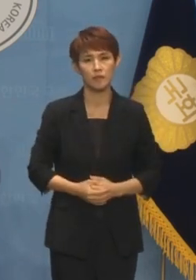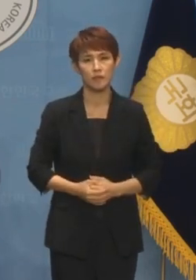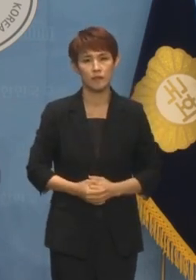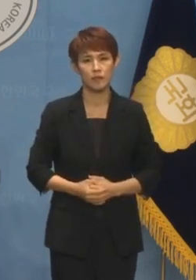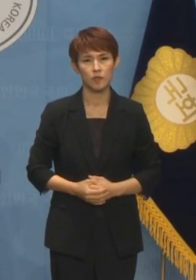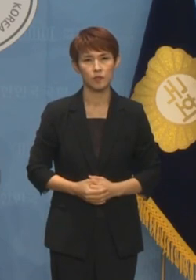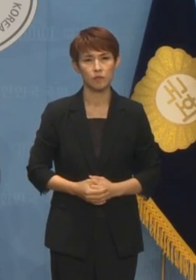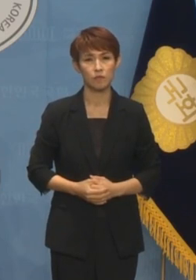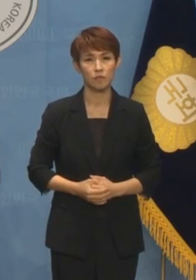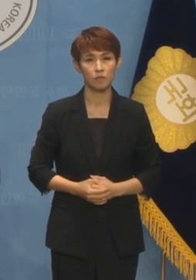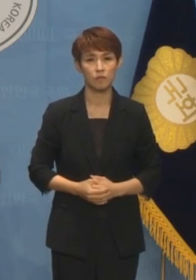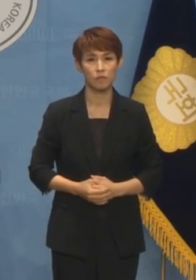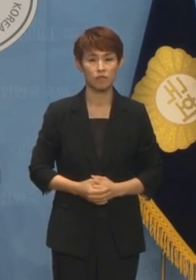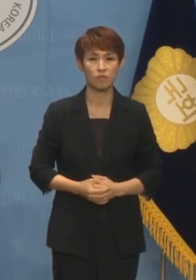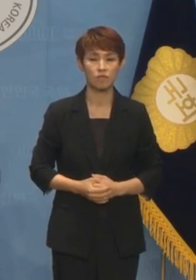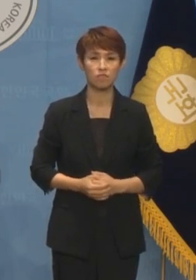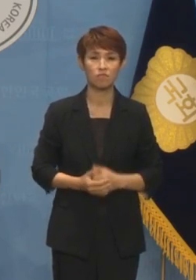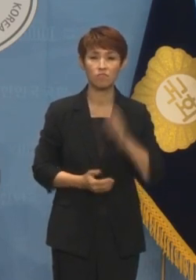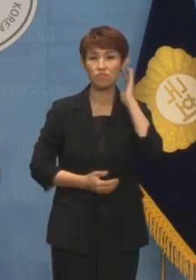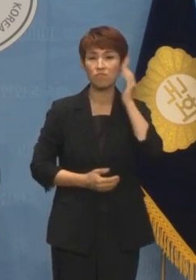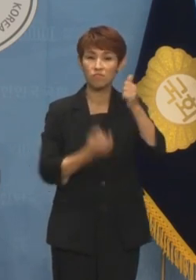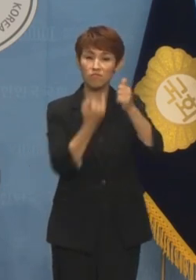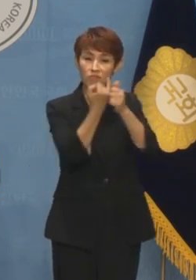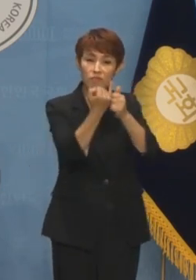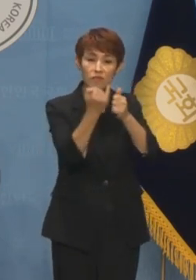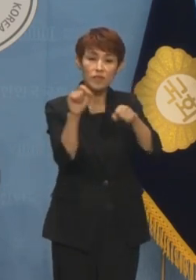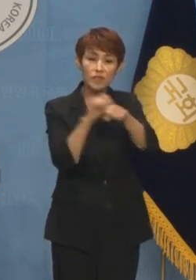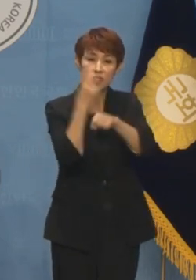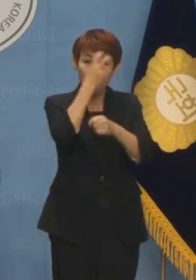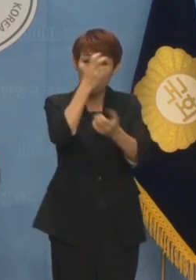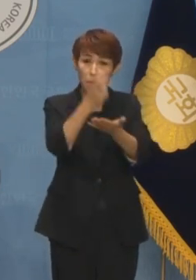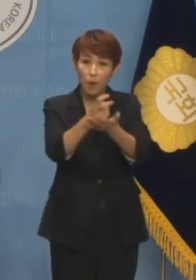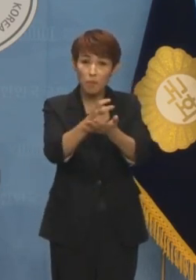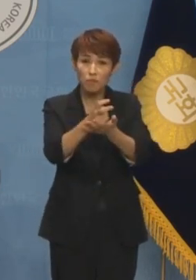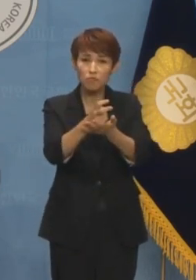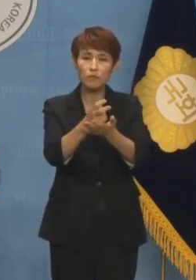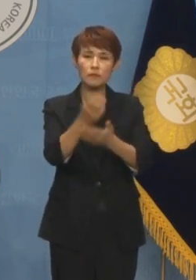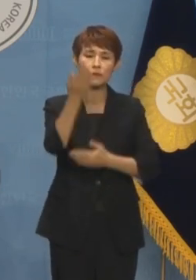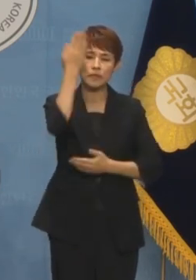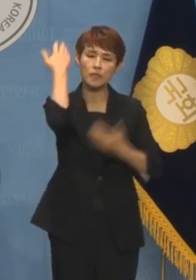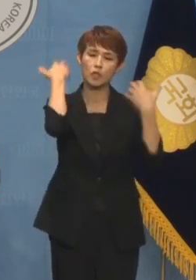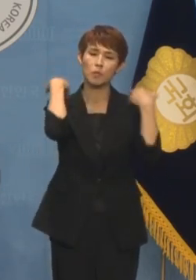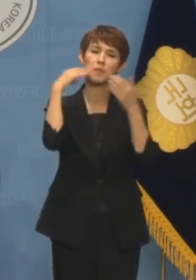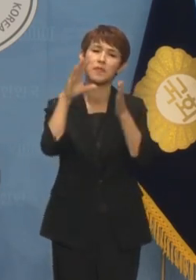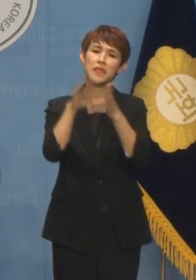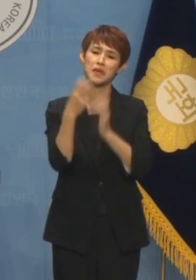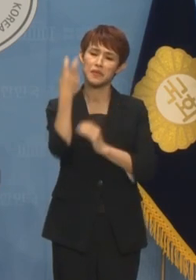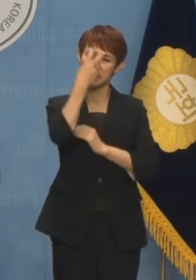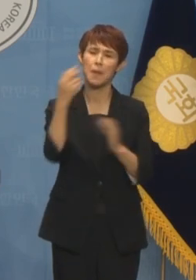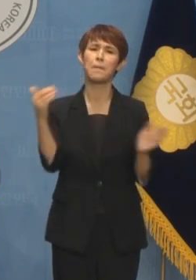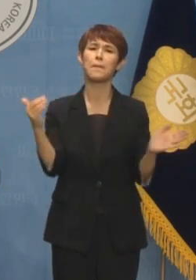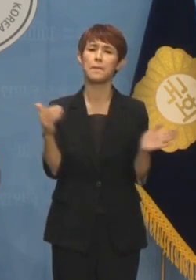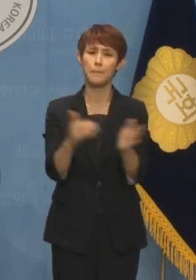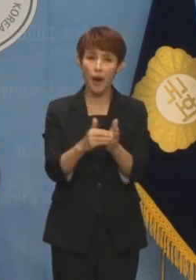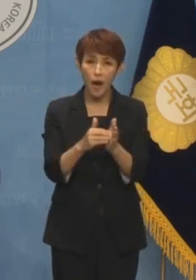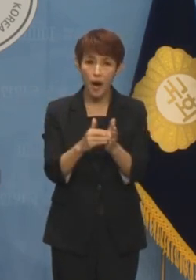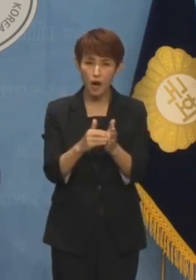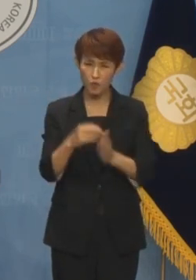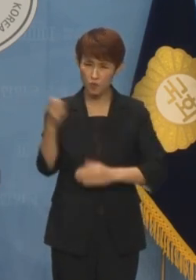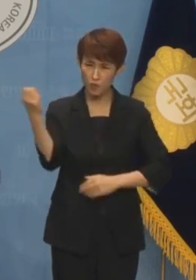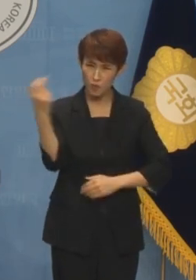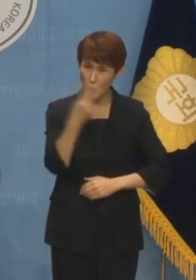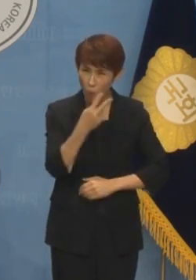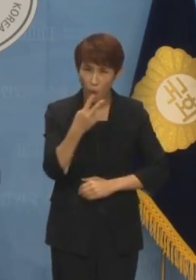심지어 김건희 여사 특검법에 대해서는 지난 정부에서 수사를 할 만큼 해놓고 또 하자는